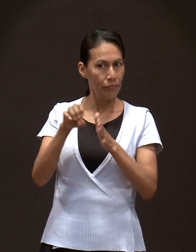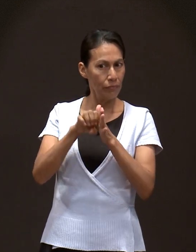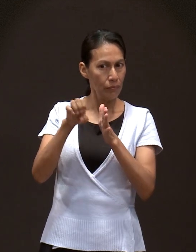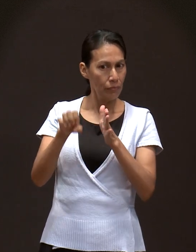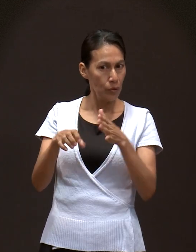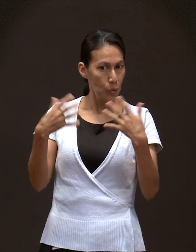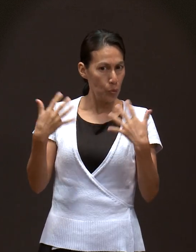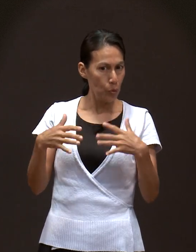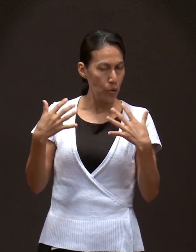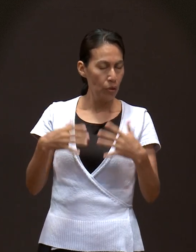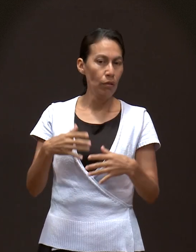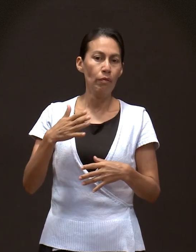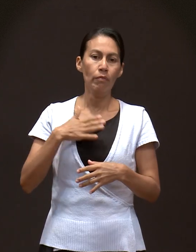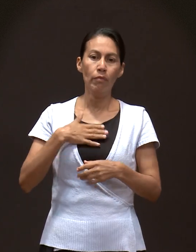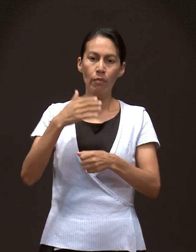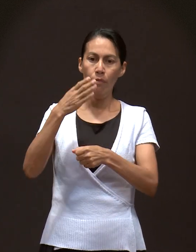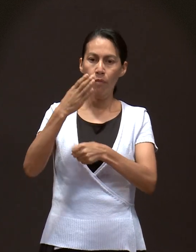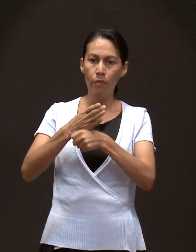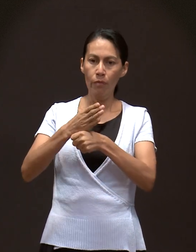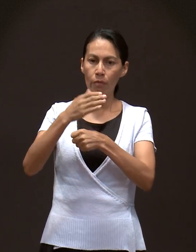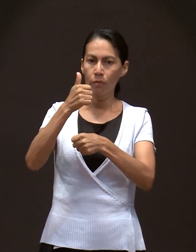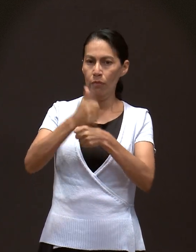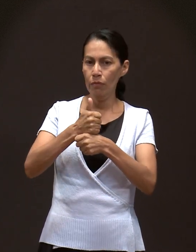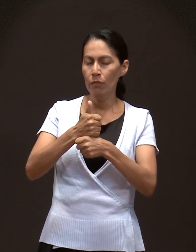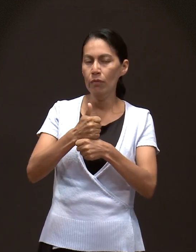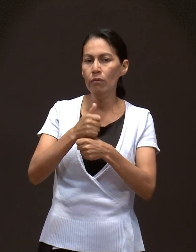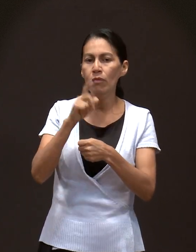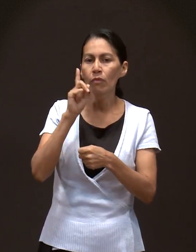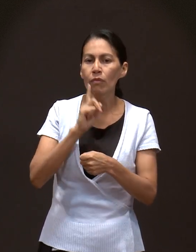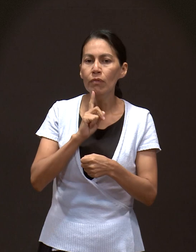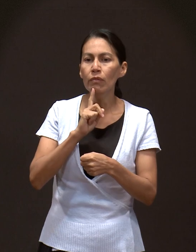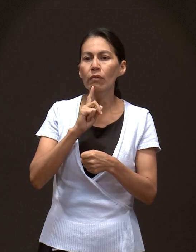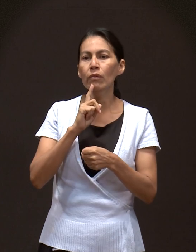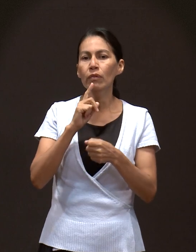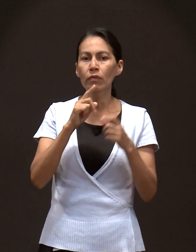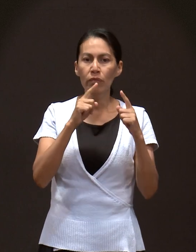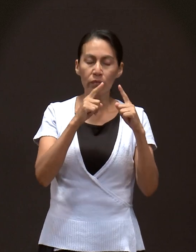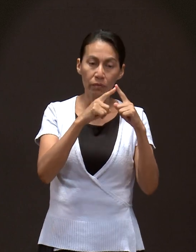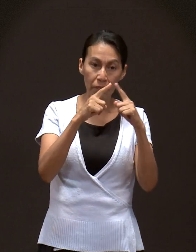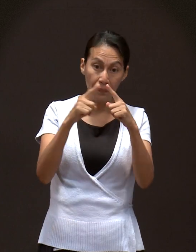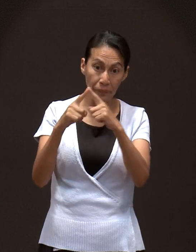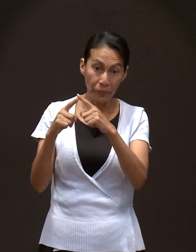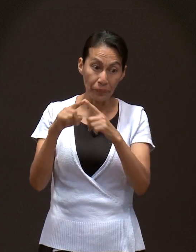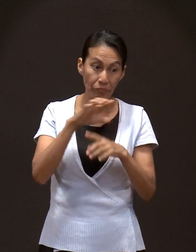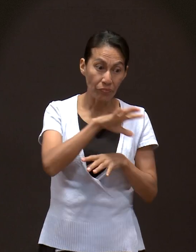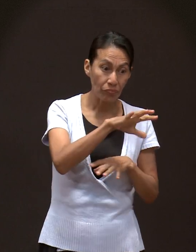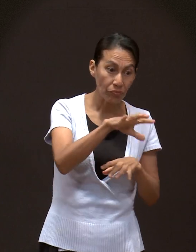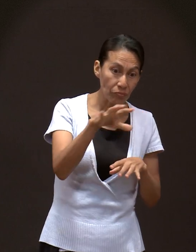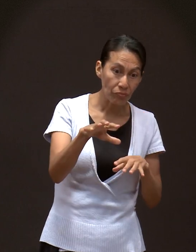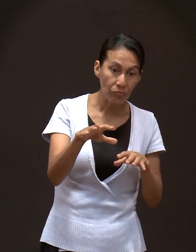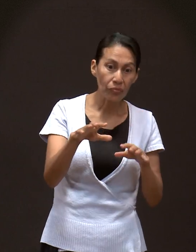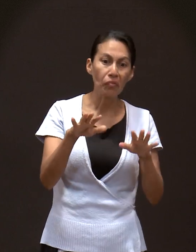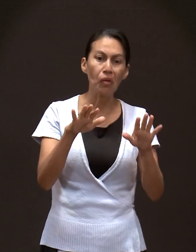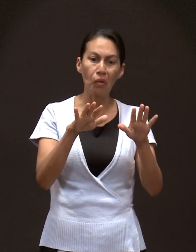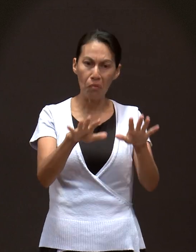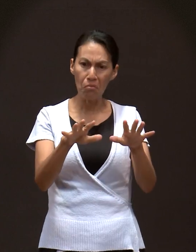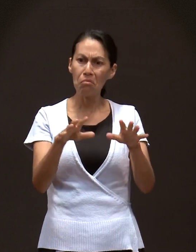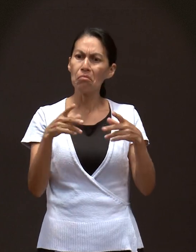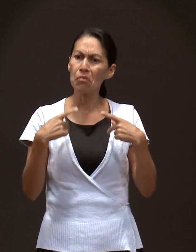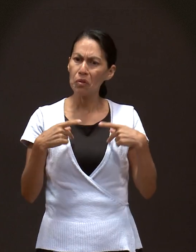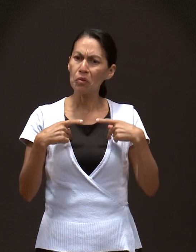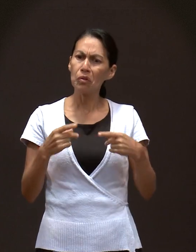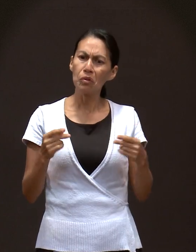mi otra abuelita, mi bisabuela, fundar iglesias. Y ese amor al servicio y cuando te dicen,